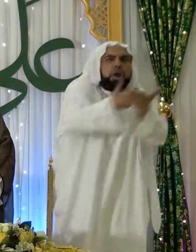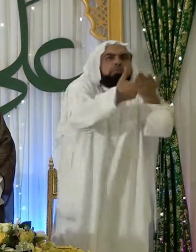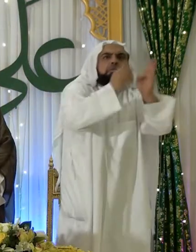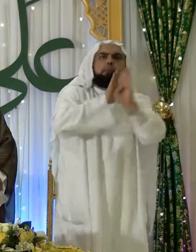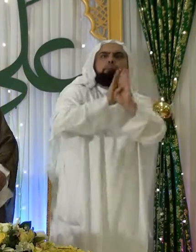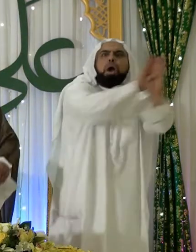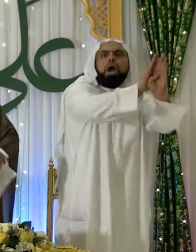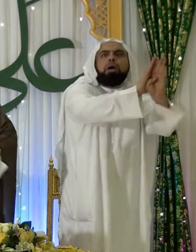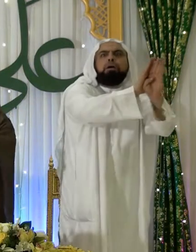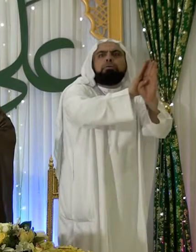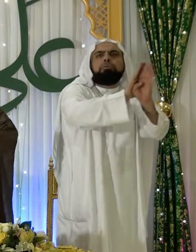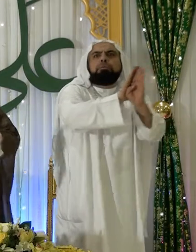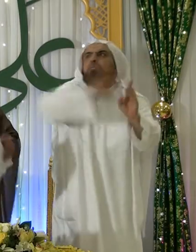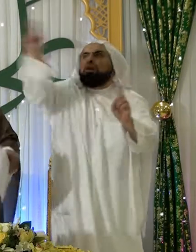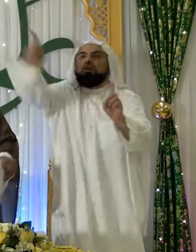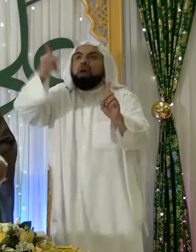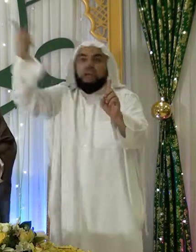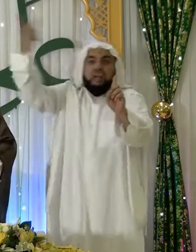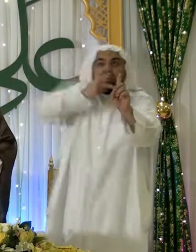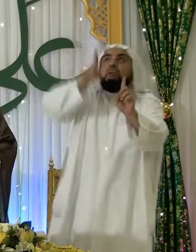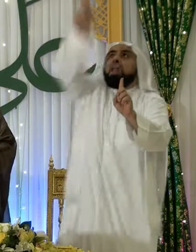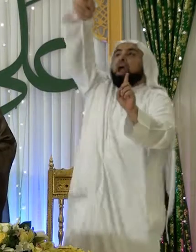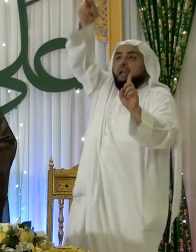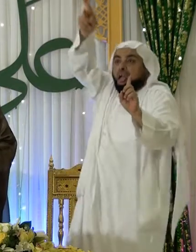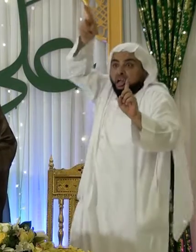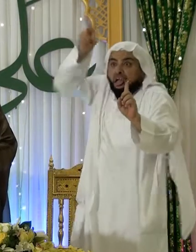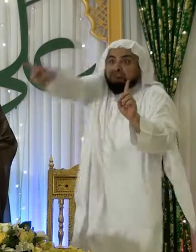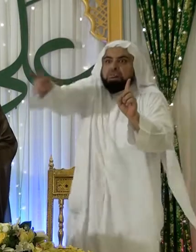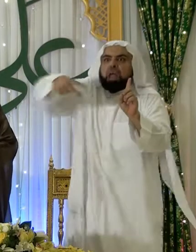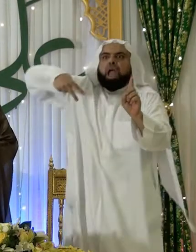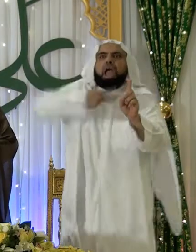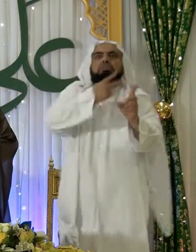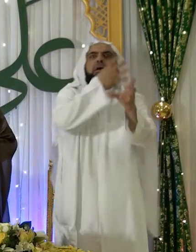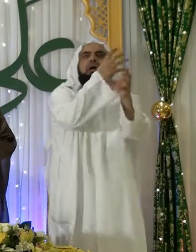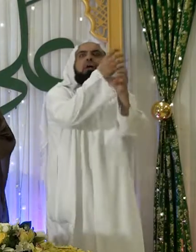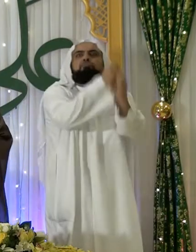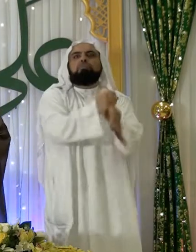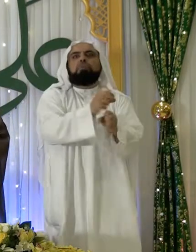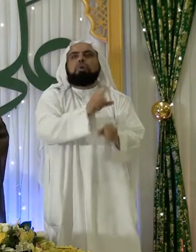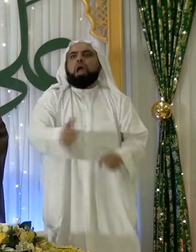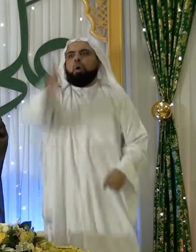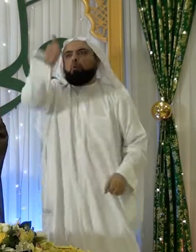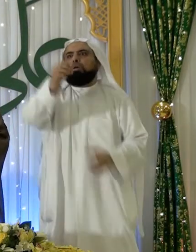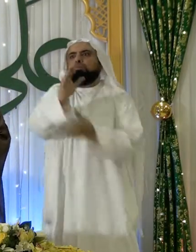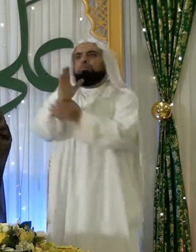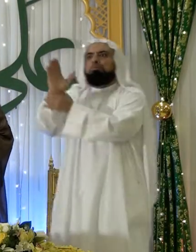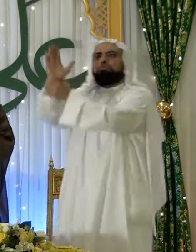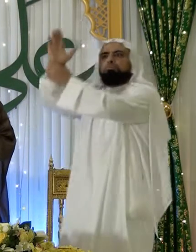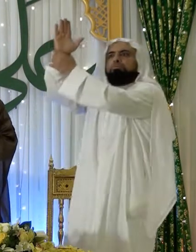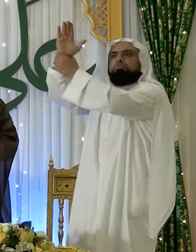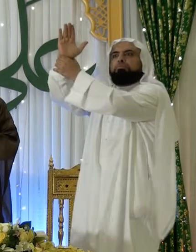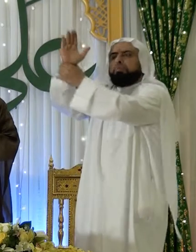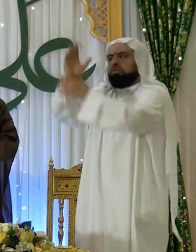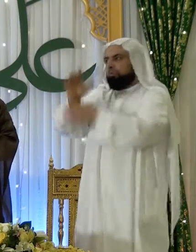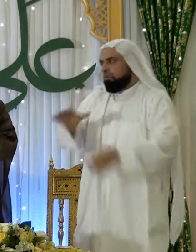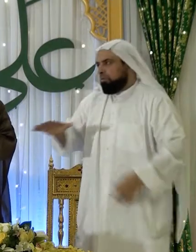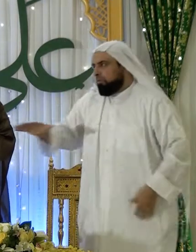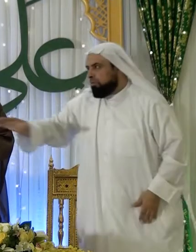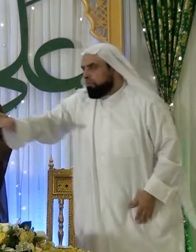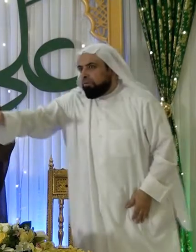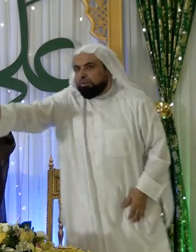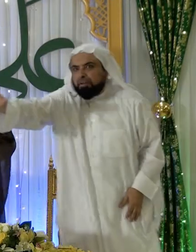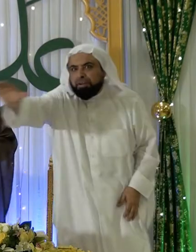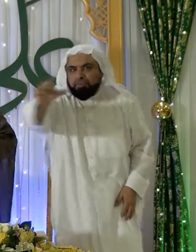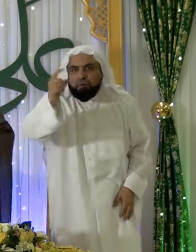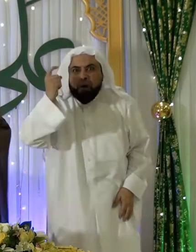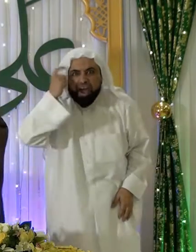نصره، وأدر الحق معه حيثما دار. نحن نعلم أن